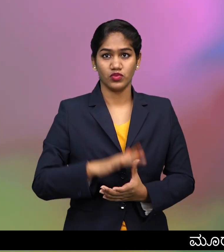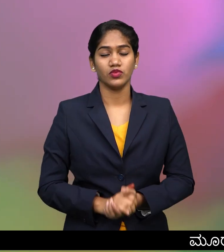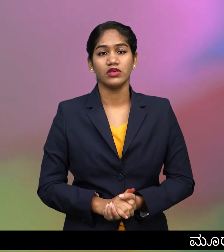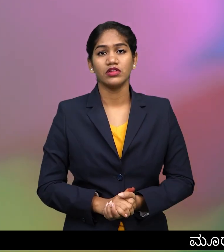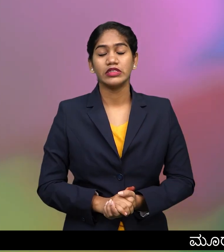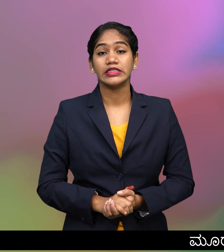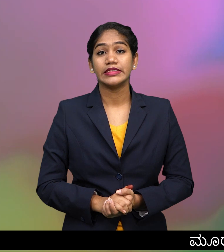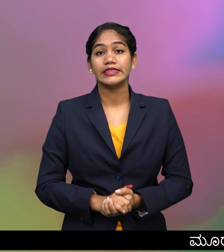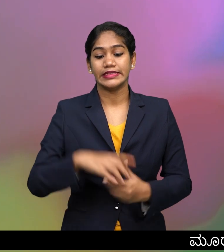3 ಪೊರೆಗಳಿಂದ